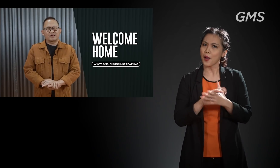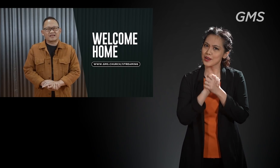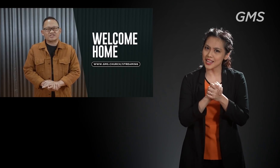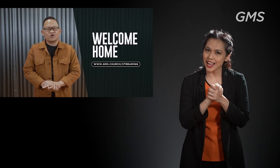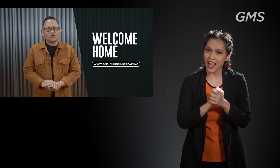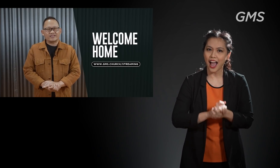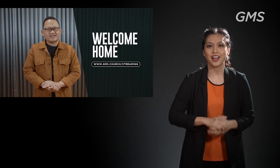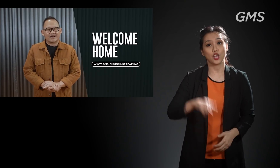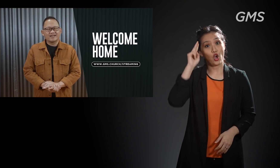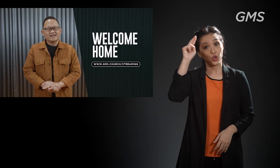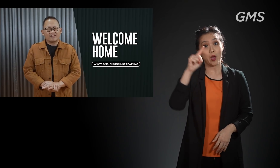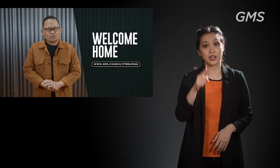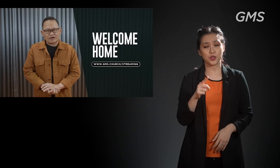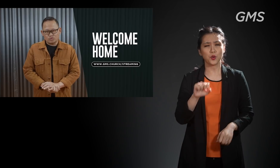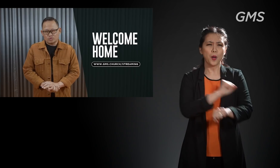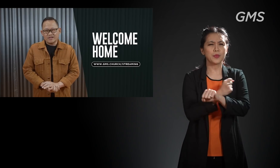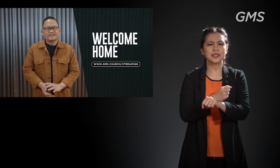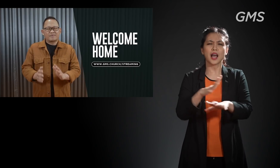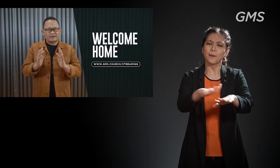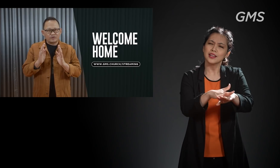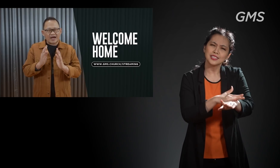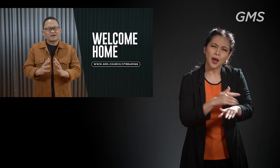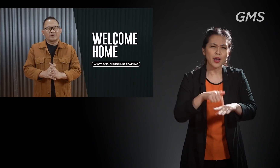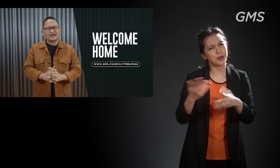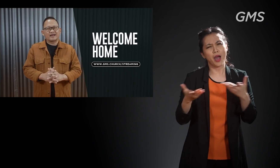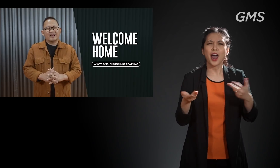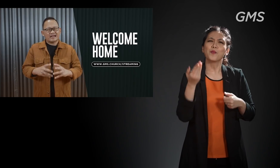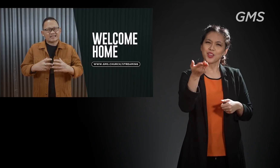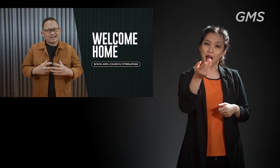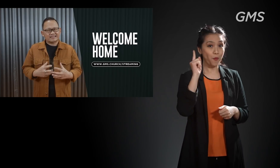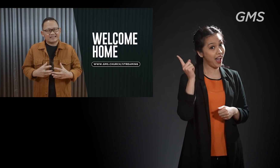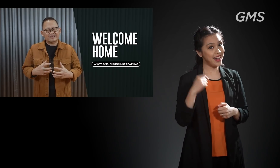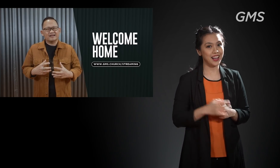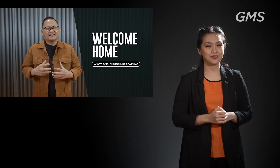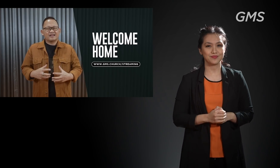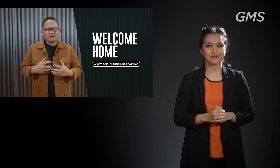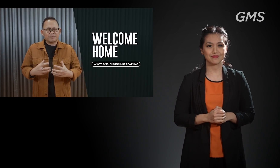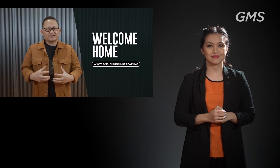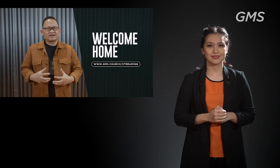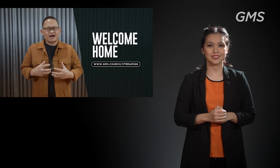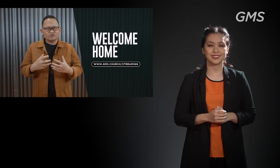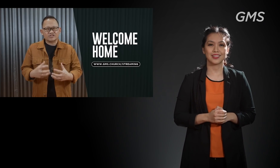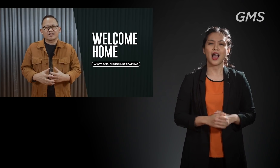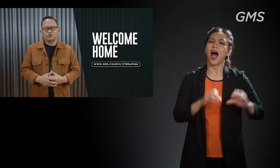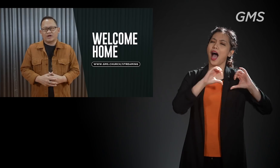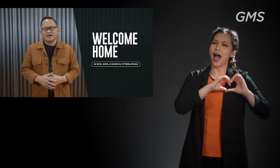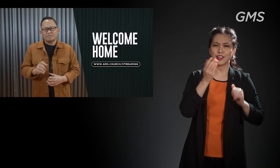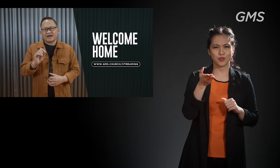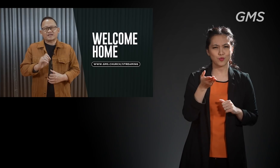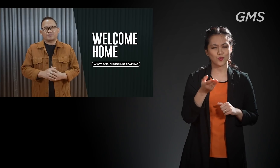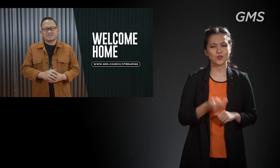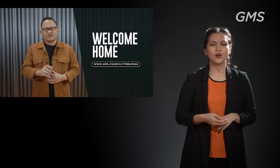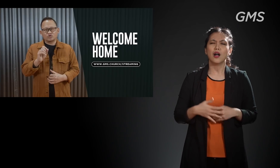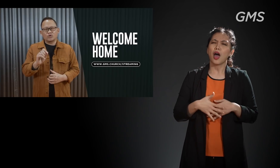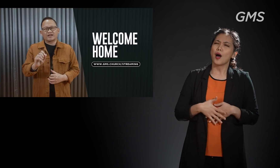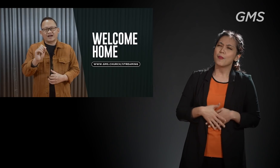bisa dibatasi oleh jarak dan waktu. Dimanapun Anda berada, asal hati kita lapar dan haus dengan Tuhan,